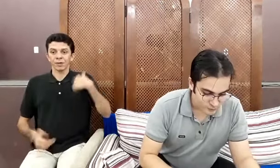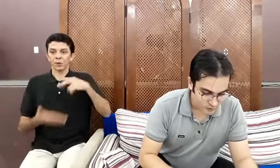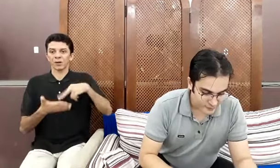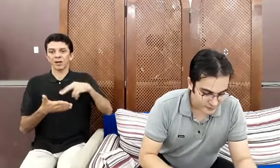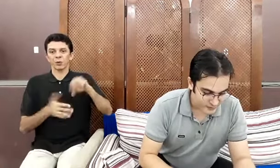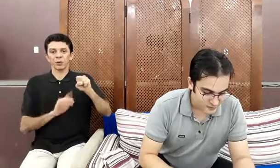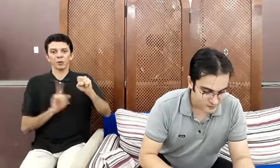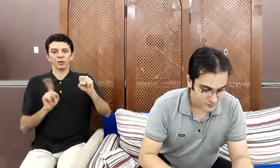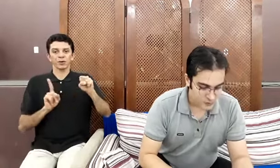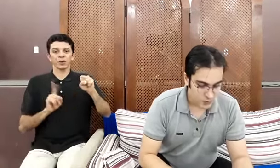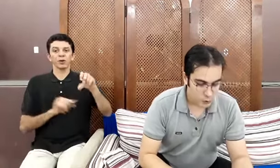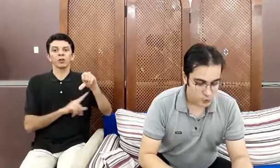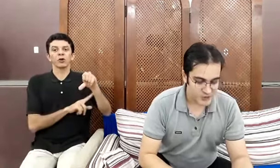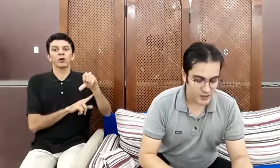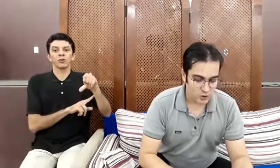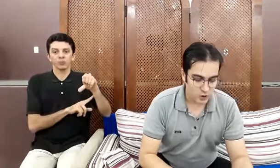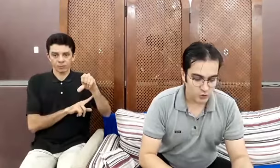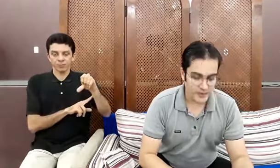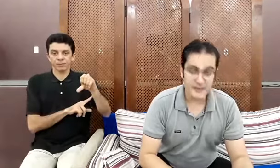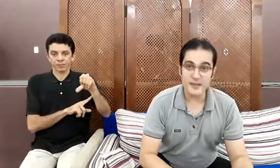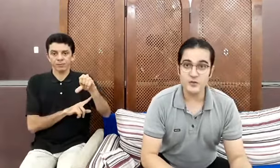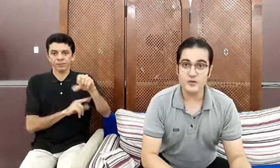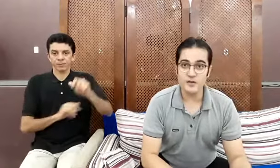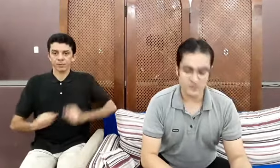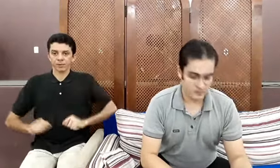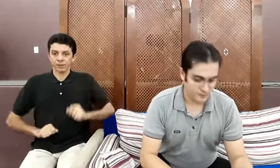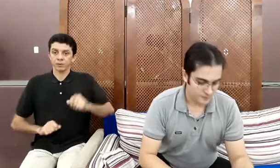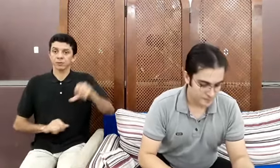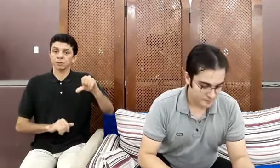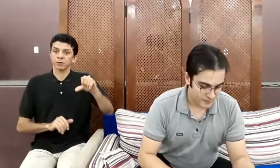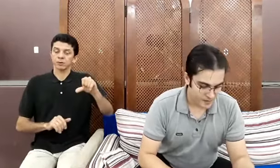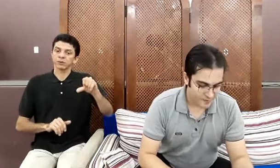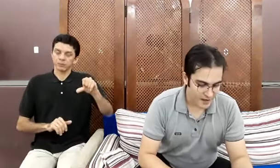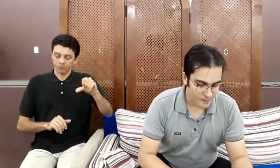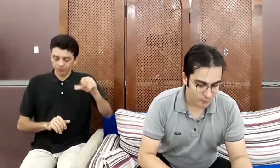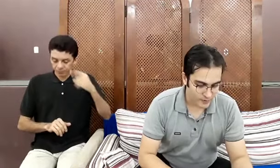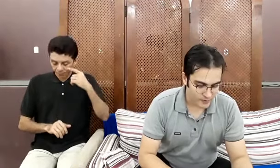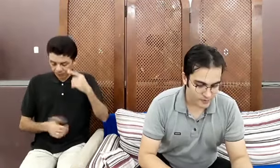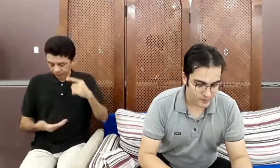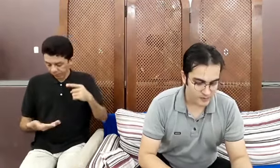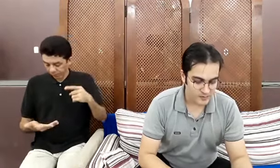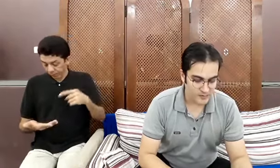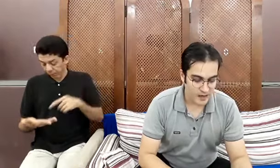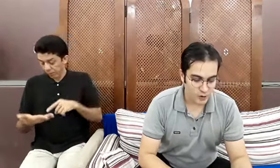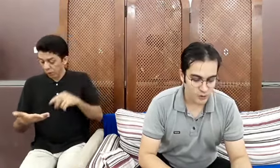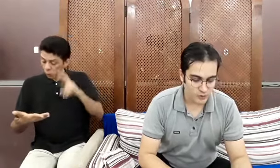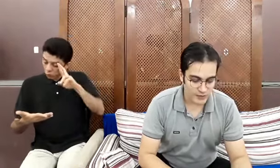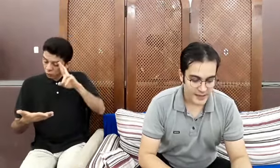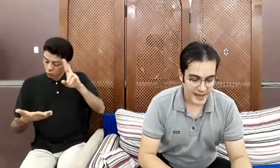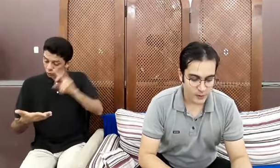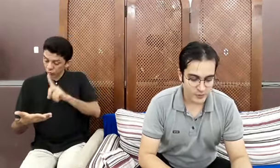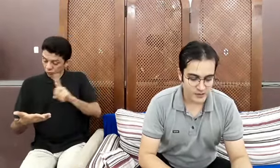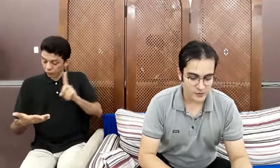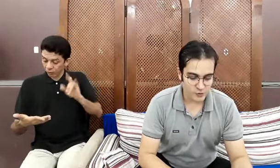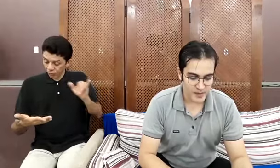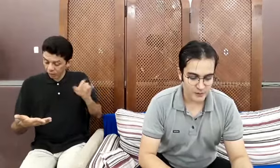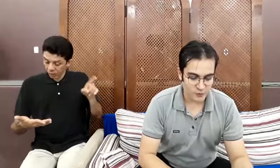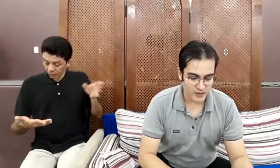Atos 9, 15. O Senhor, no entanto, disse: vá, pois, Saulo é